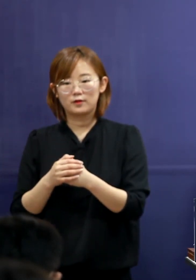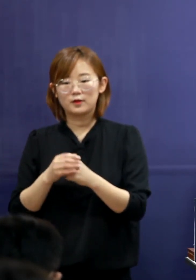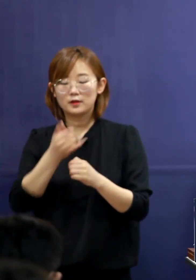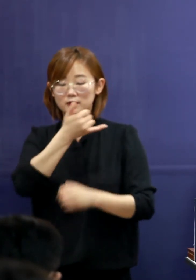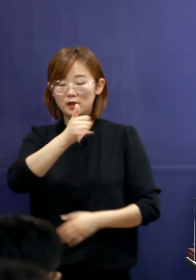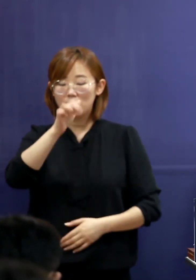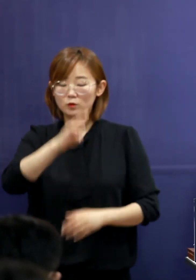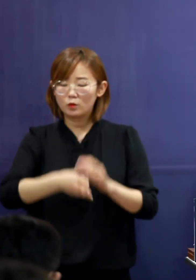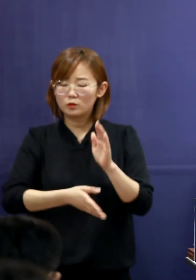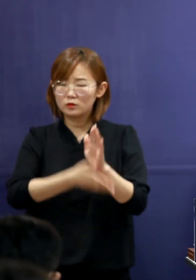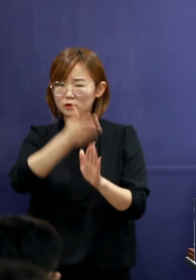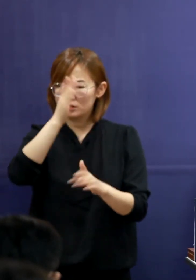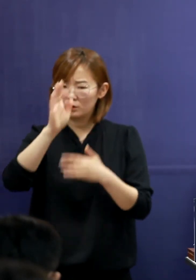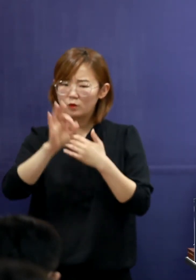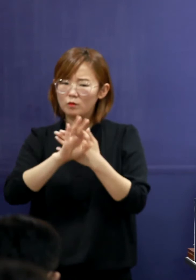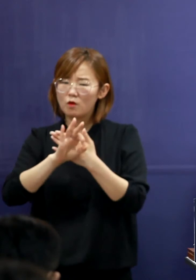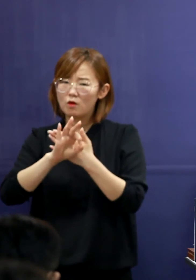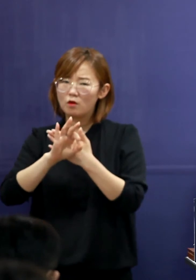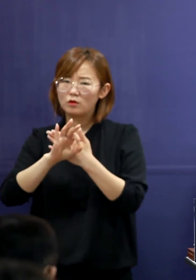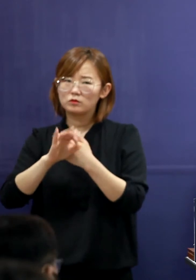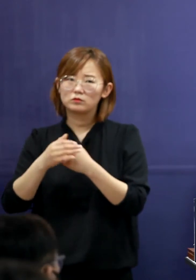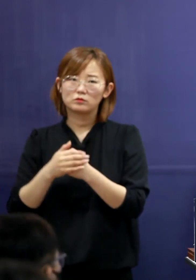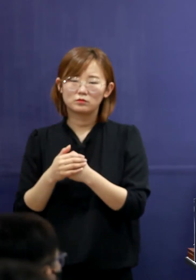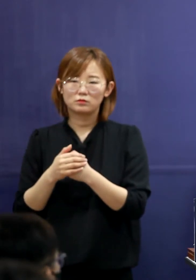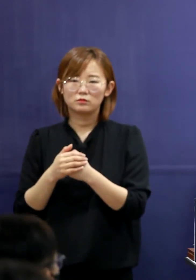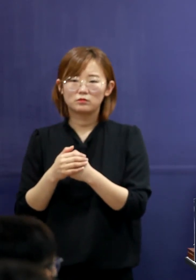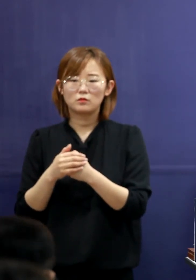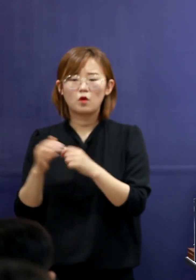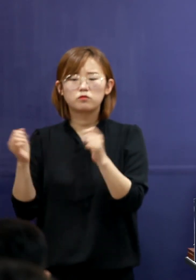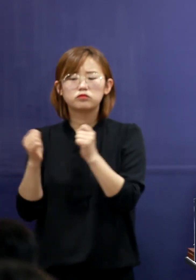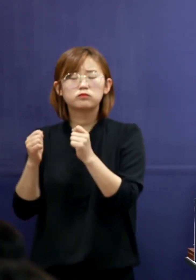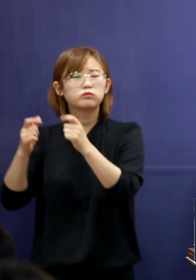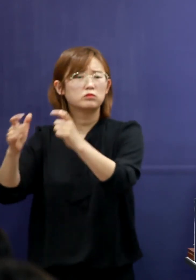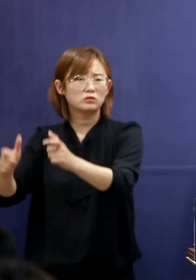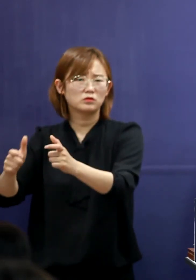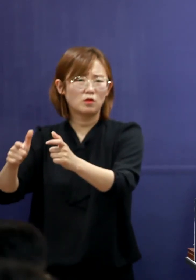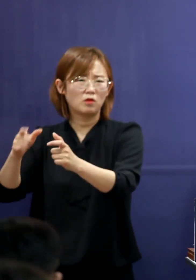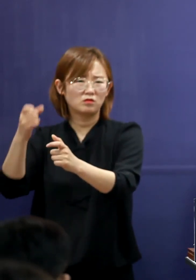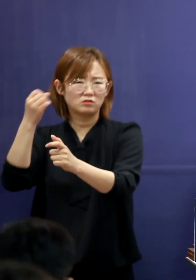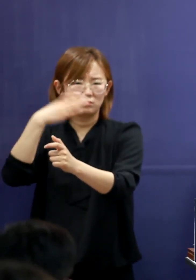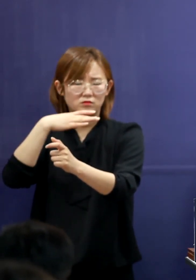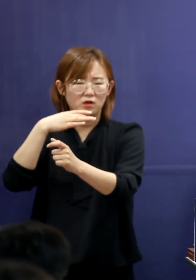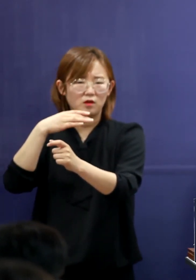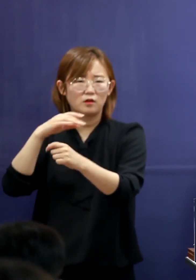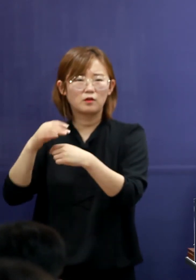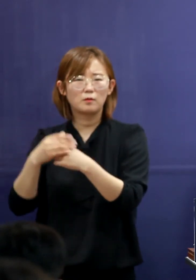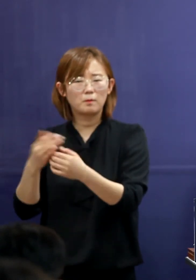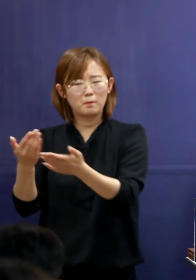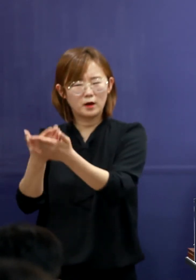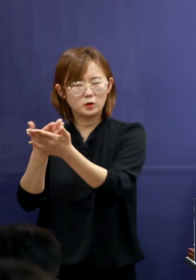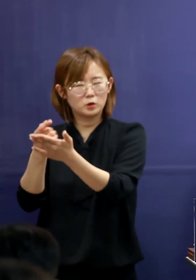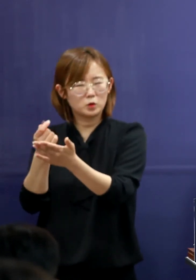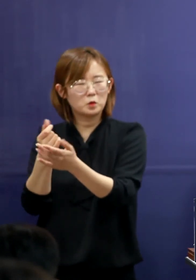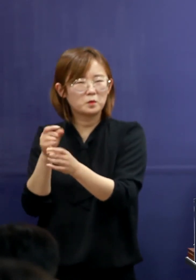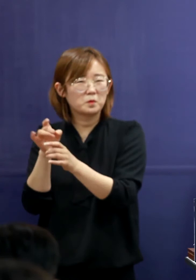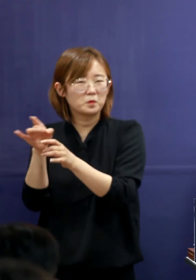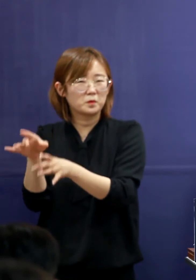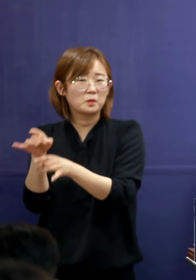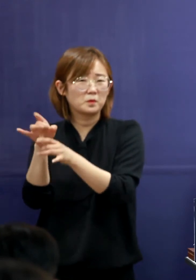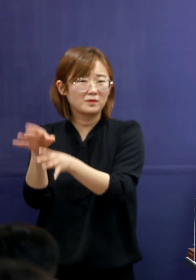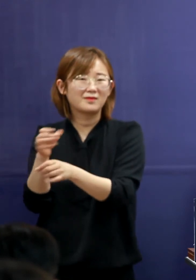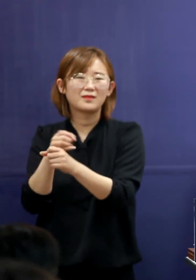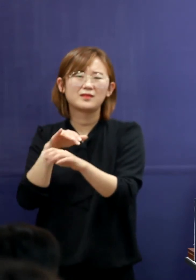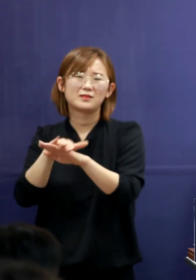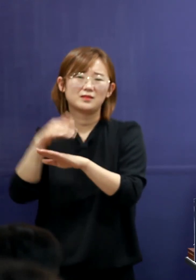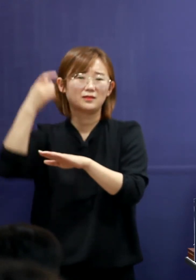구도심을 좀 너무 땜방식의 어떤 그 상황을 자꾸만 반복하지 않느냐. 그래서 그쪽에